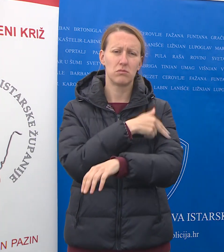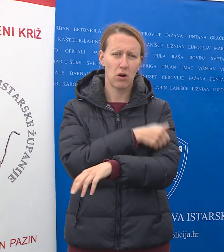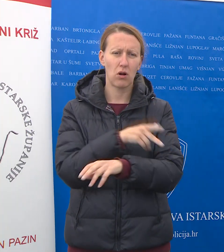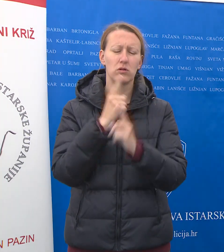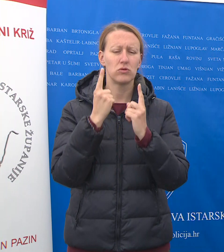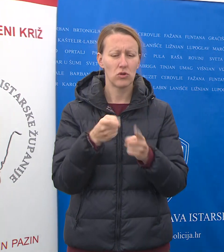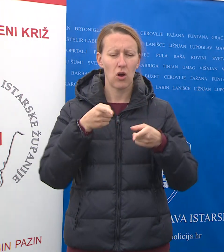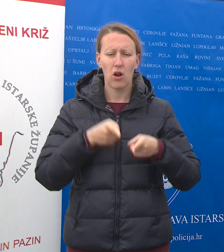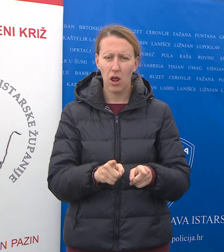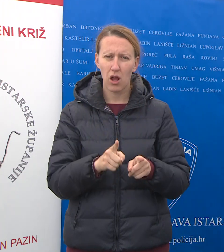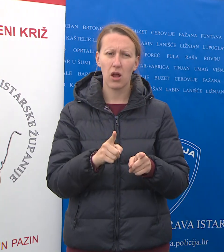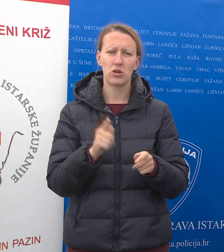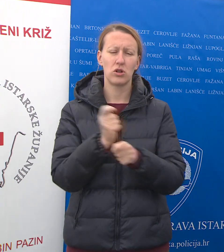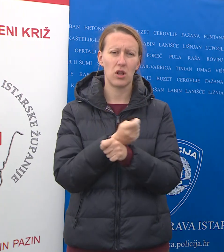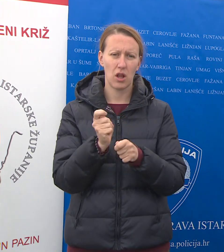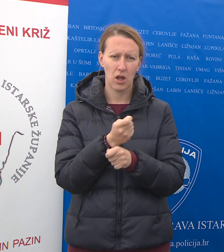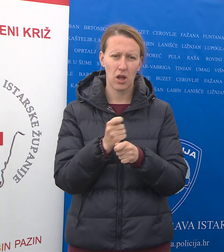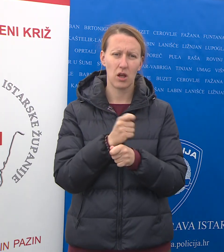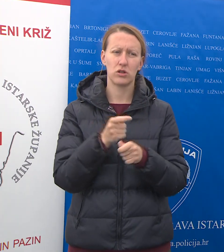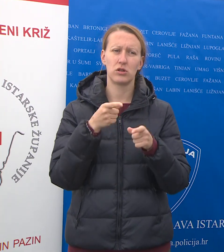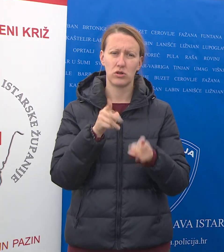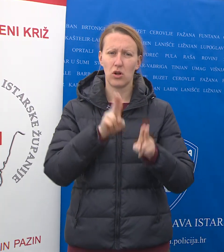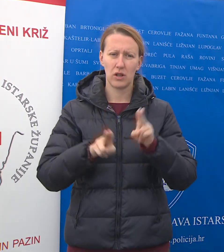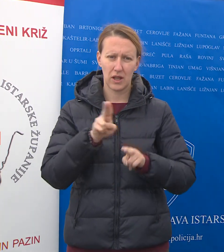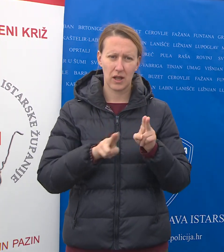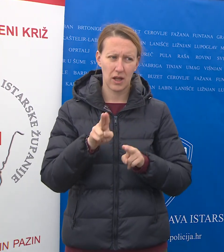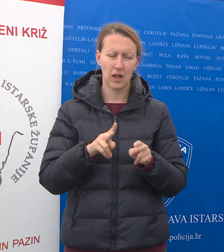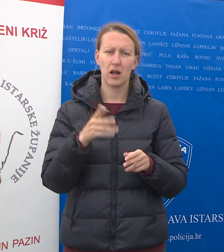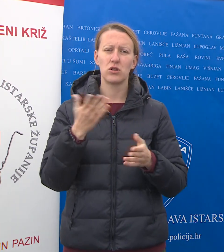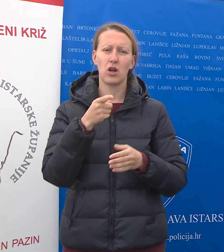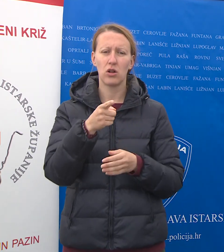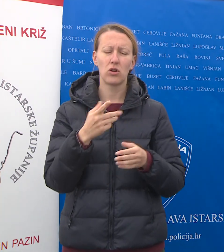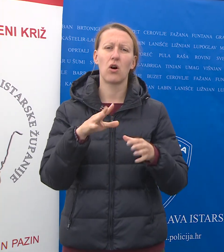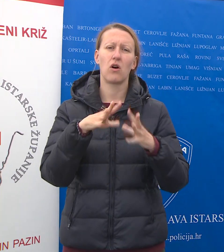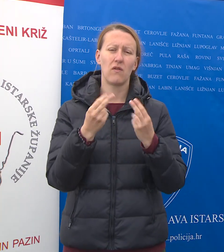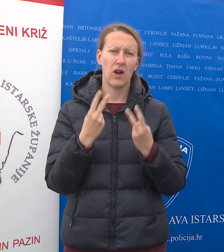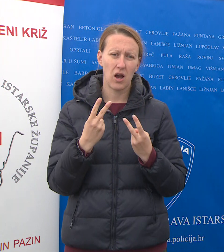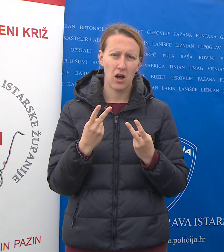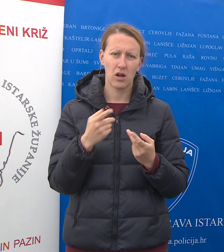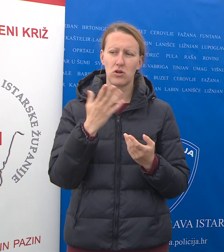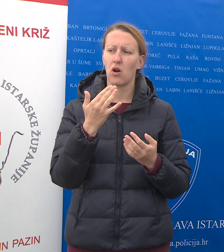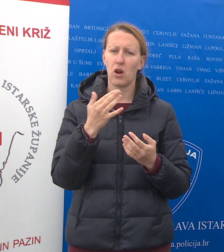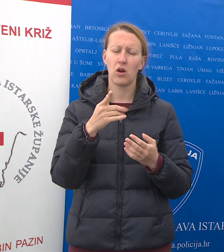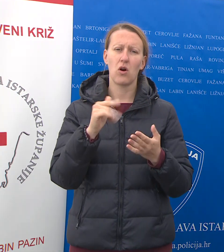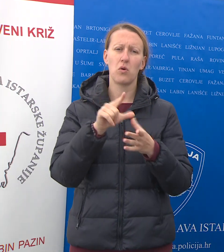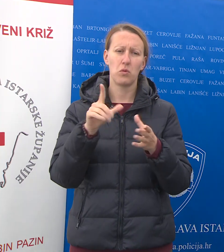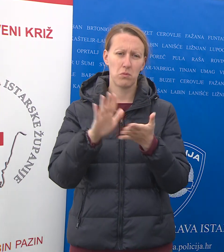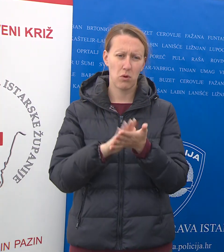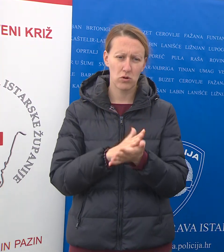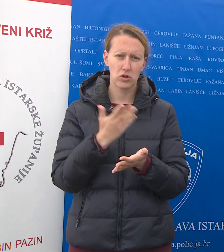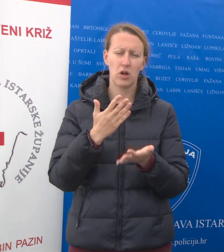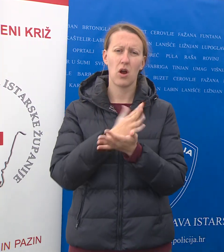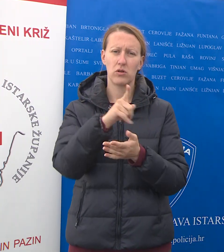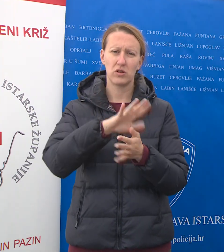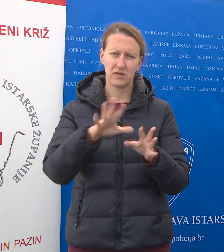odnosno kroz zdravstveno liječenje, odnosno zdravstvenu njegu. Što nam je to cilj? Koliko god je i u startu, ako se sjećate kako